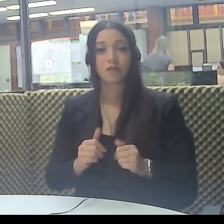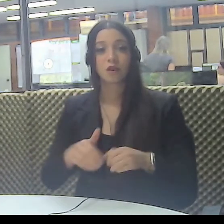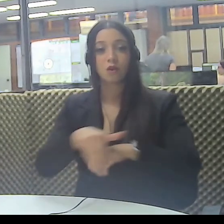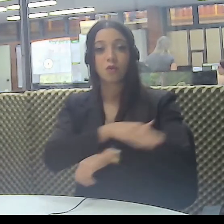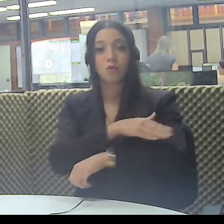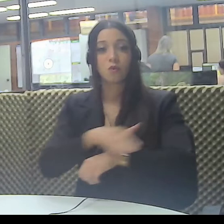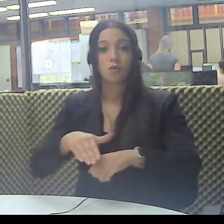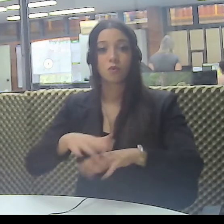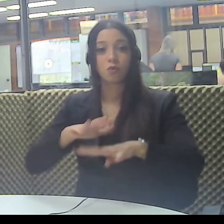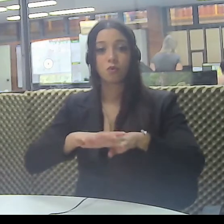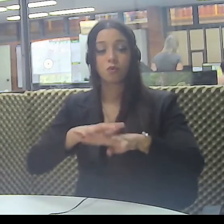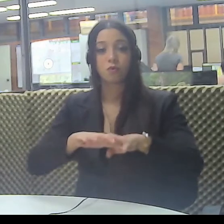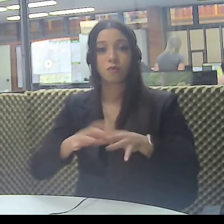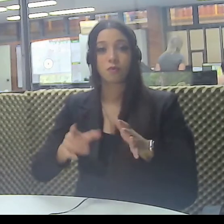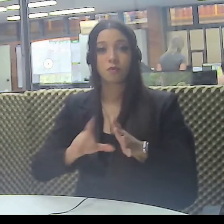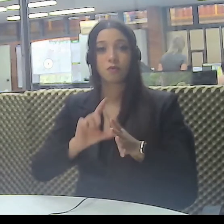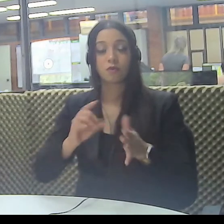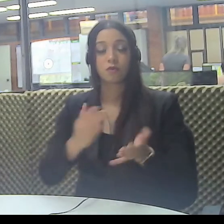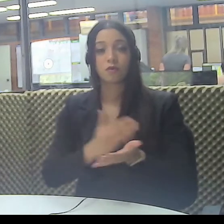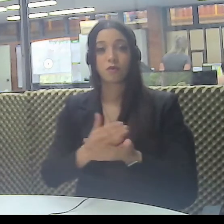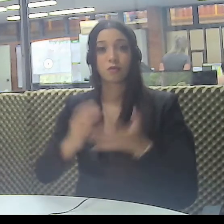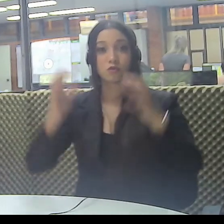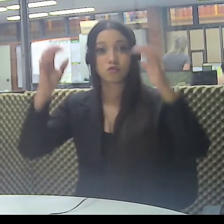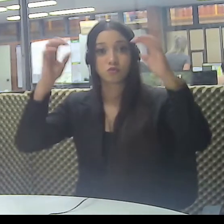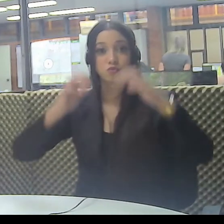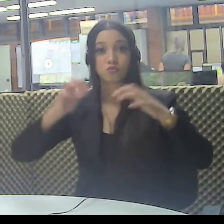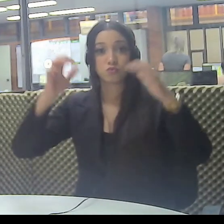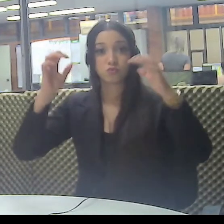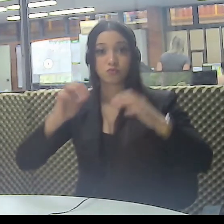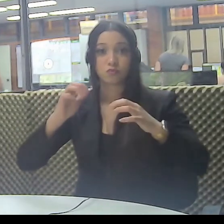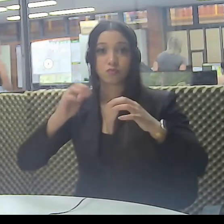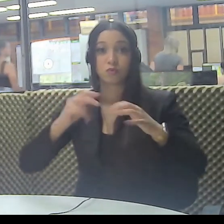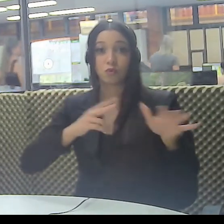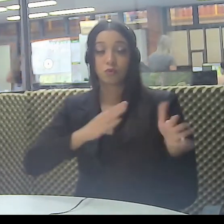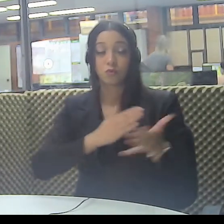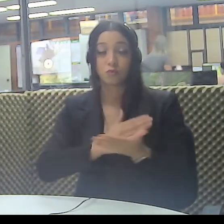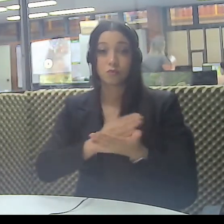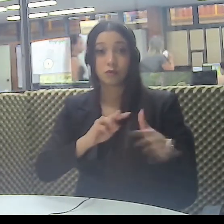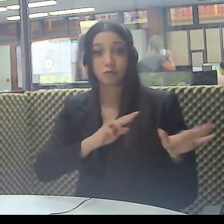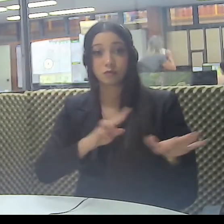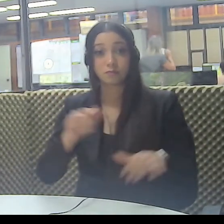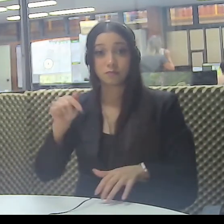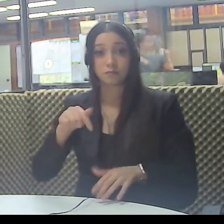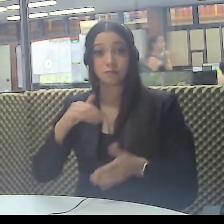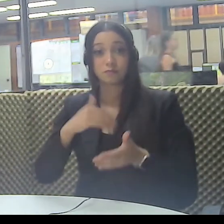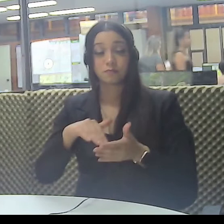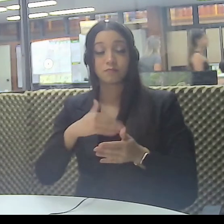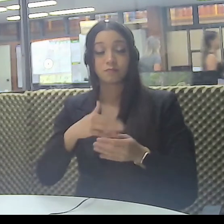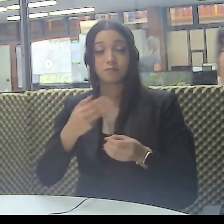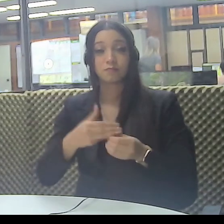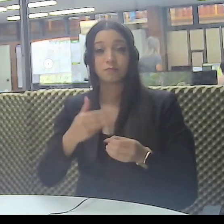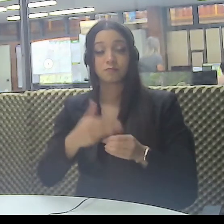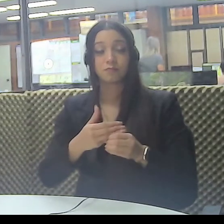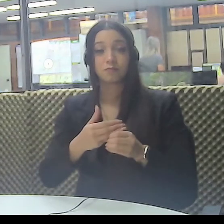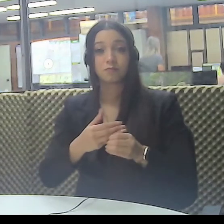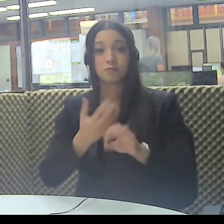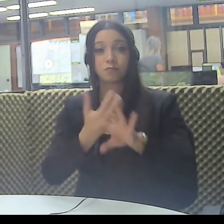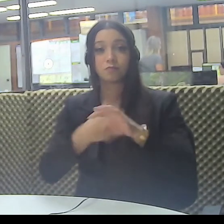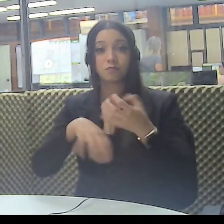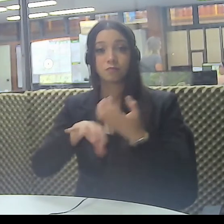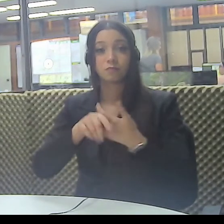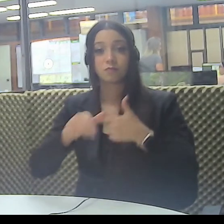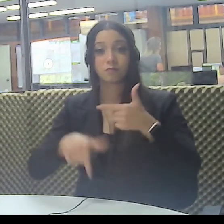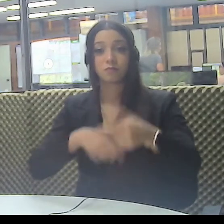lobo. Antes mesmo da chegada das chuvas na cidade, que retornaram nesta semana, a Secretaria Municipal de Meio Ambiente e Serviços Urbanos já